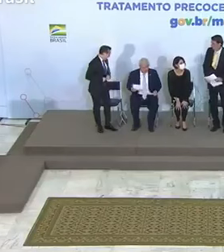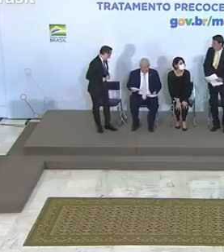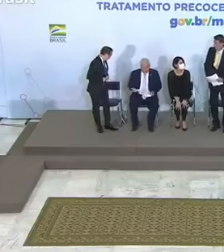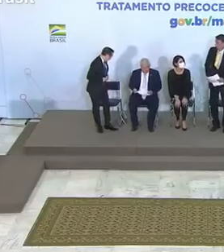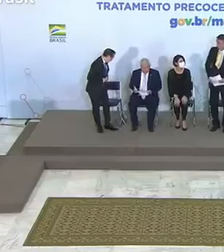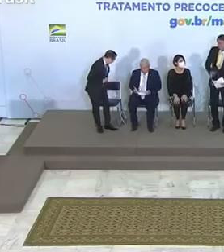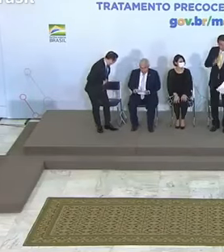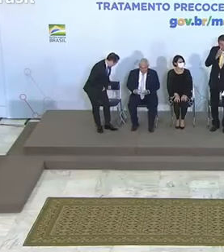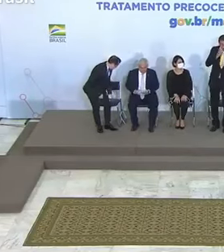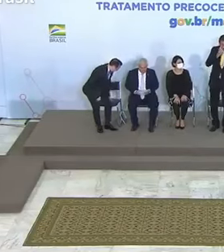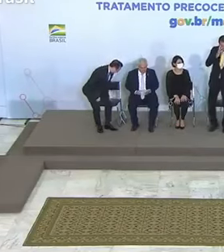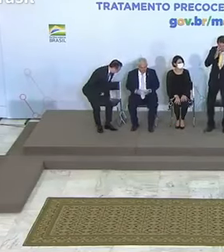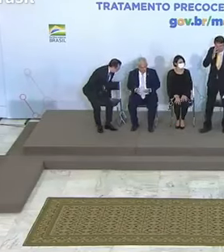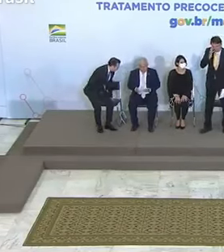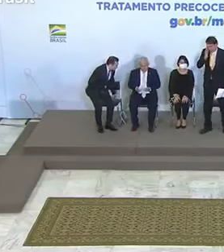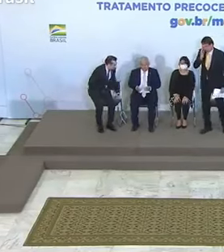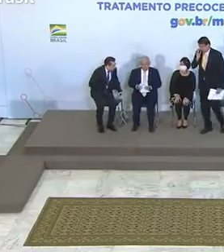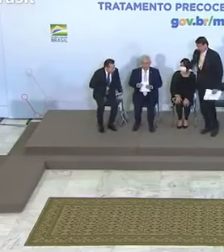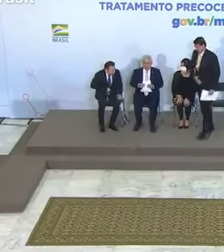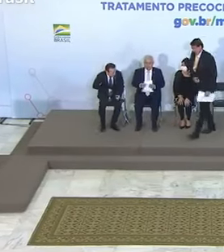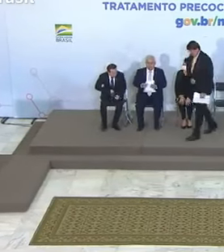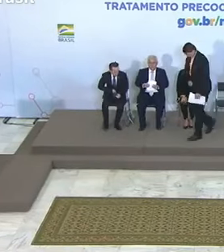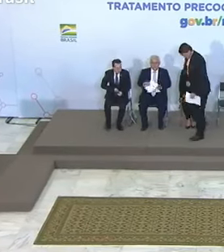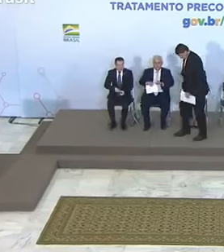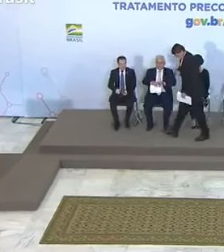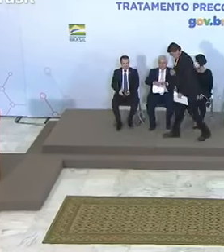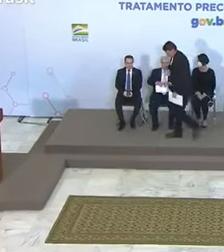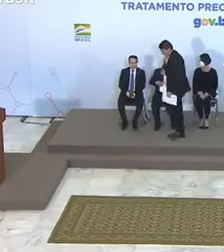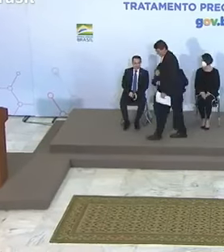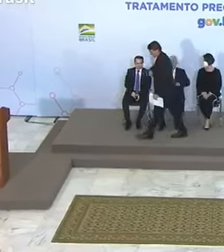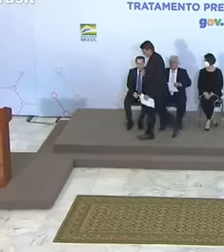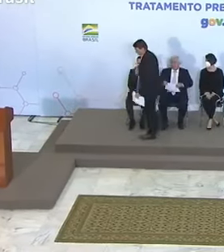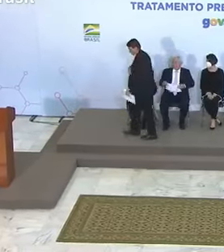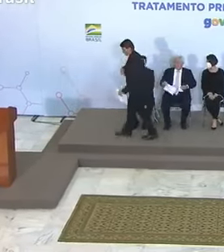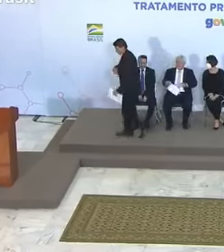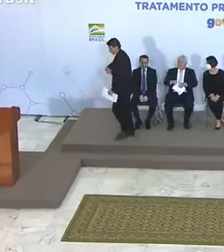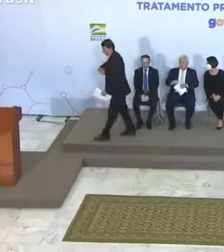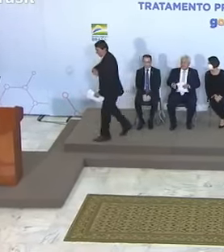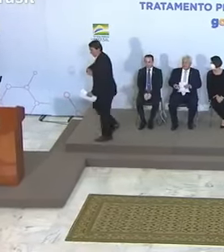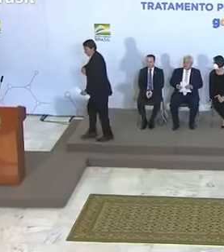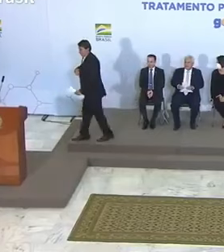Senhoras e senhores, com a palavra o presidente da República, Jair Bolsonaro.